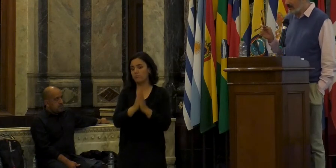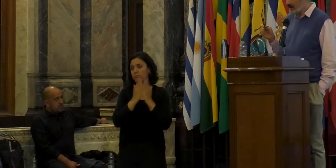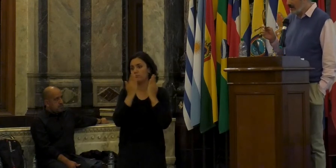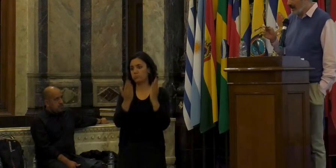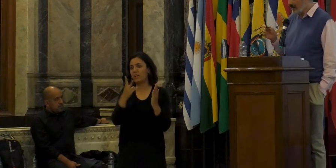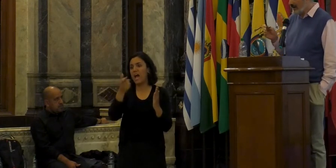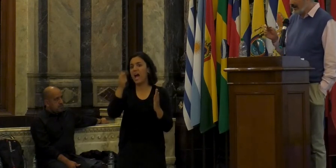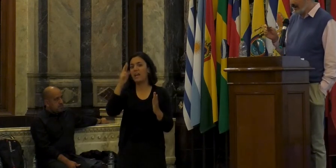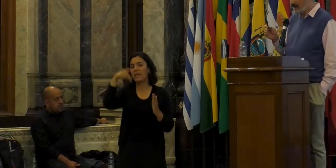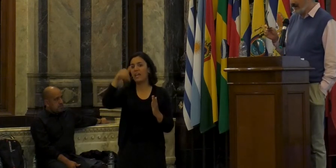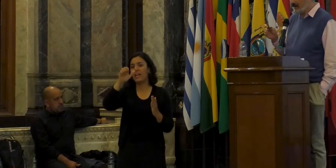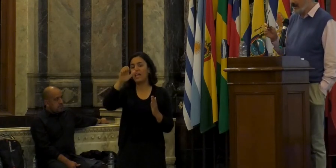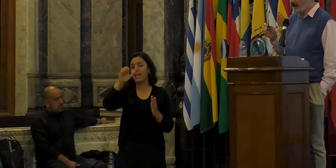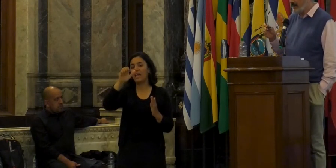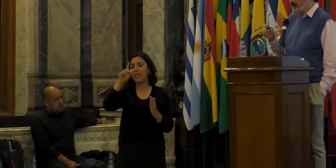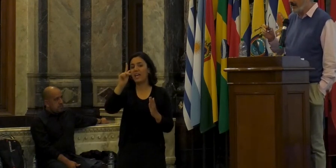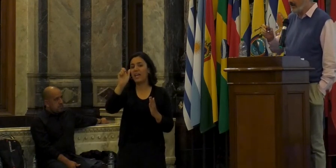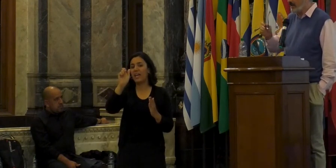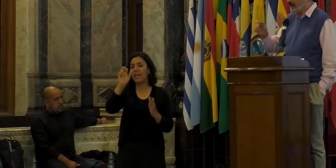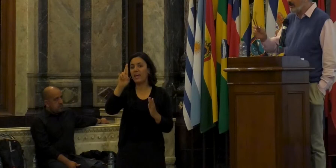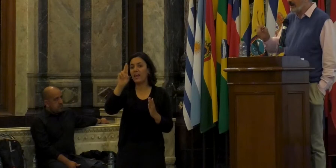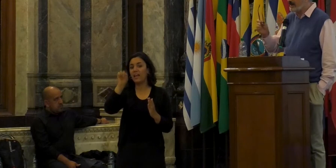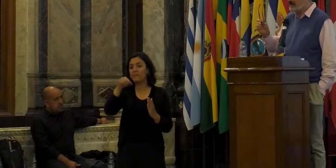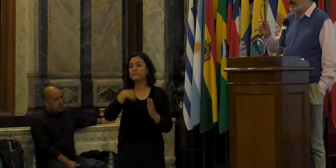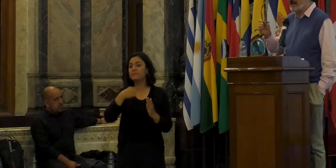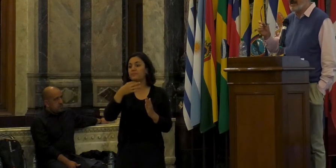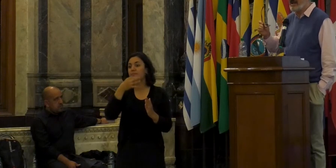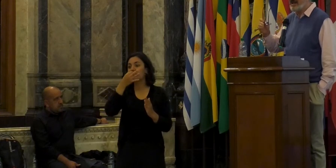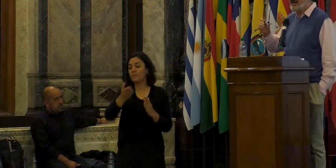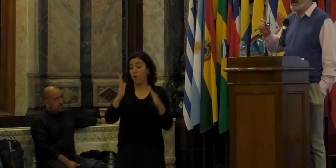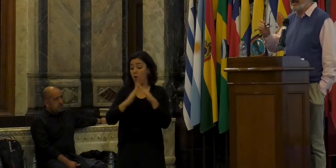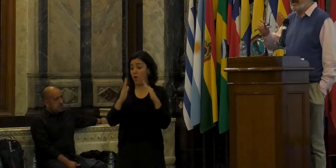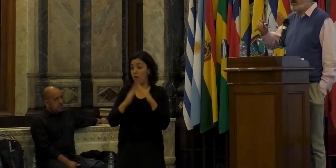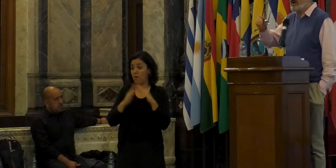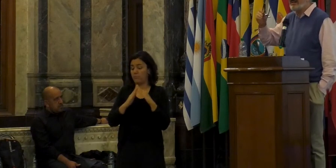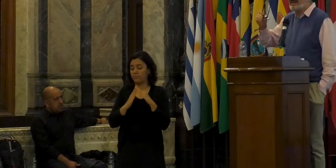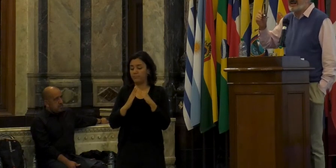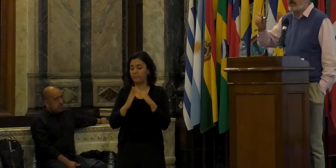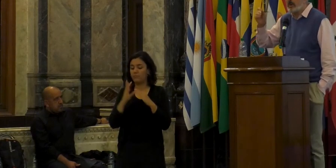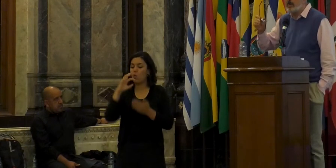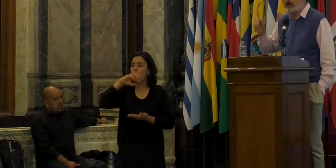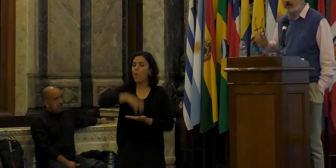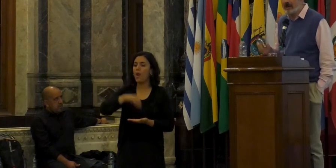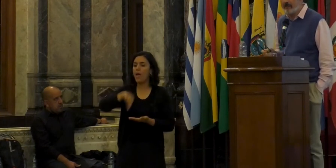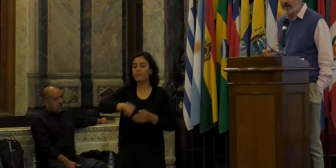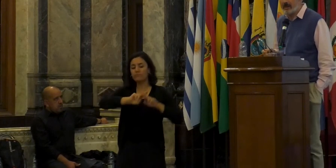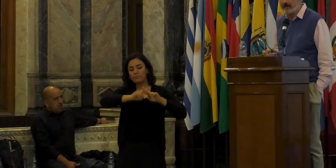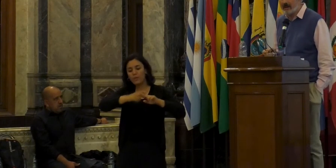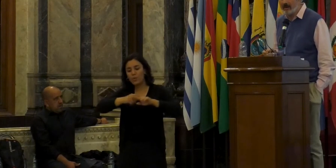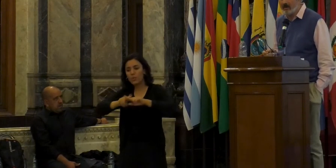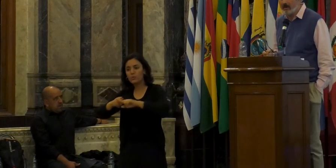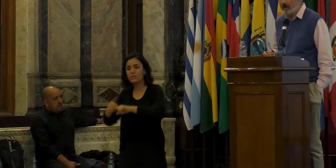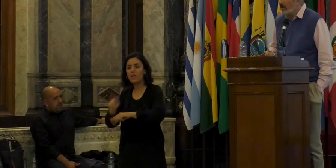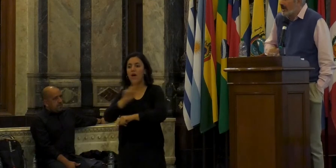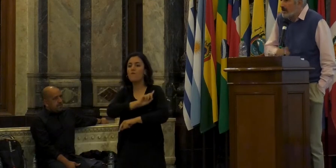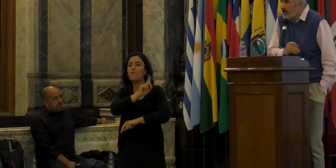Harnecker, ¿no? Que decía que el hogar o la residencia era el lugar de la reproducción de la fuerza de